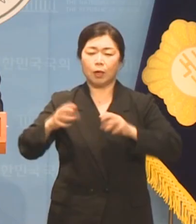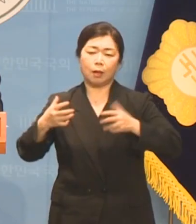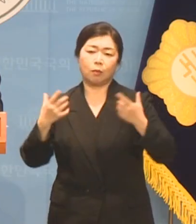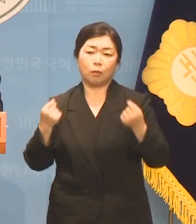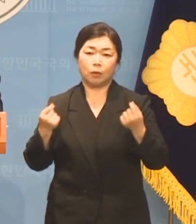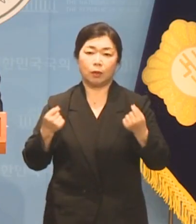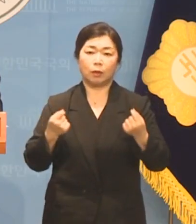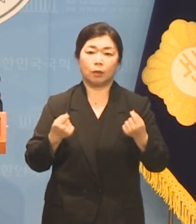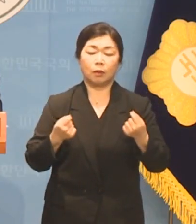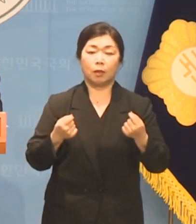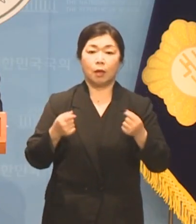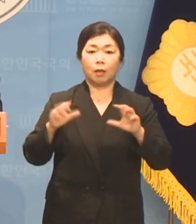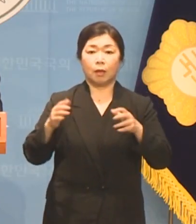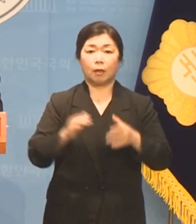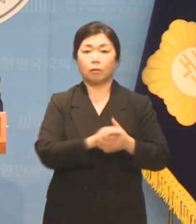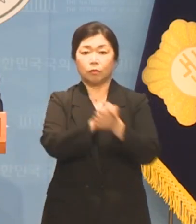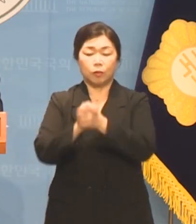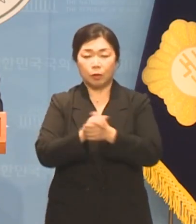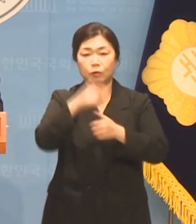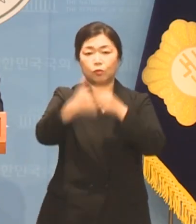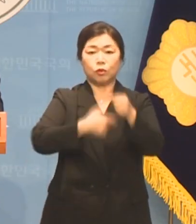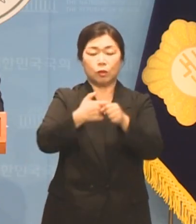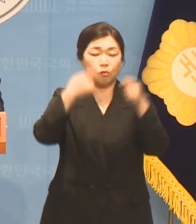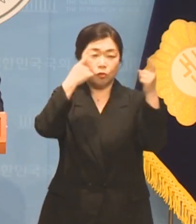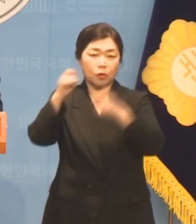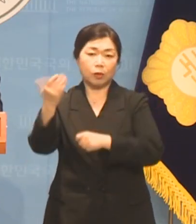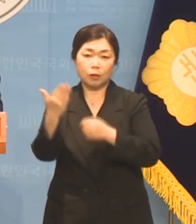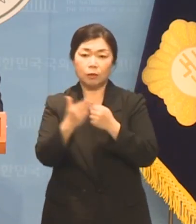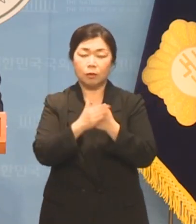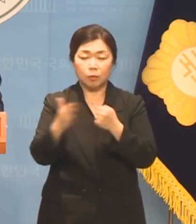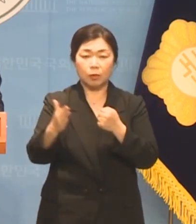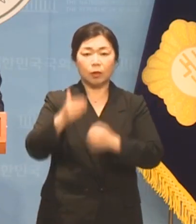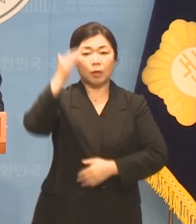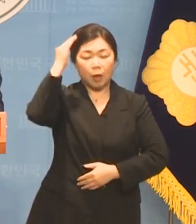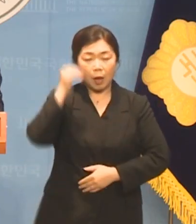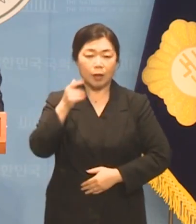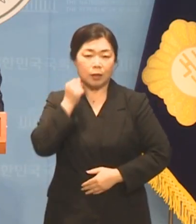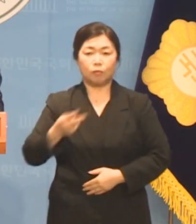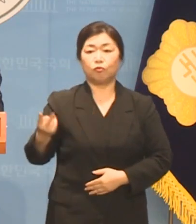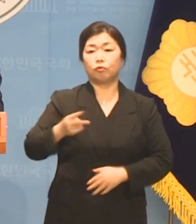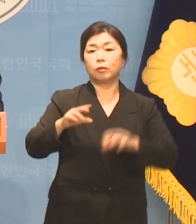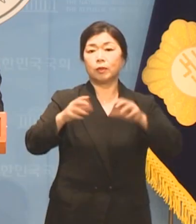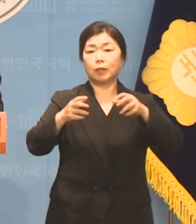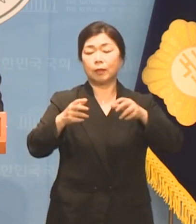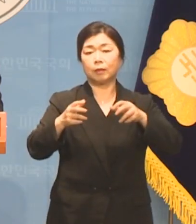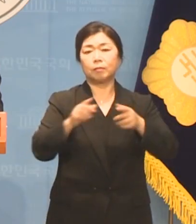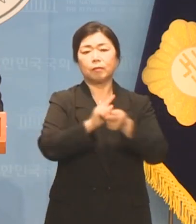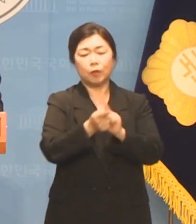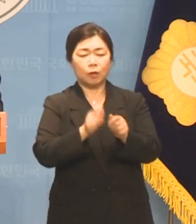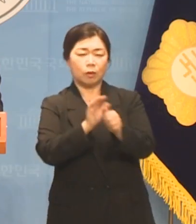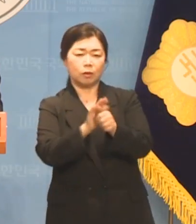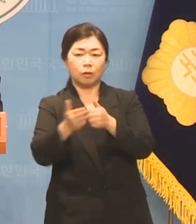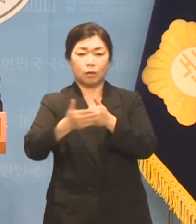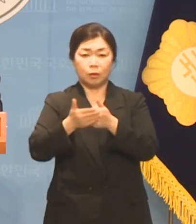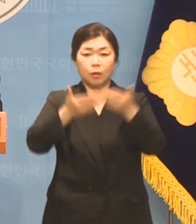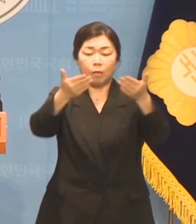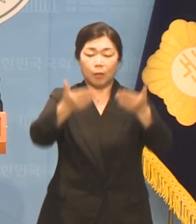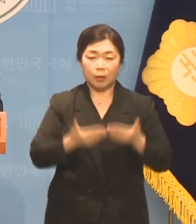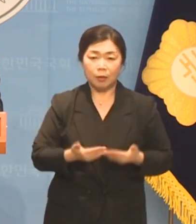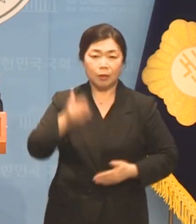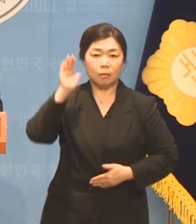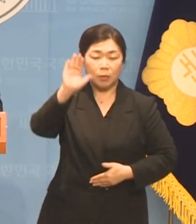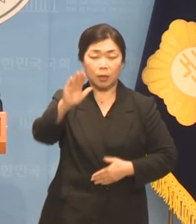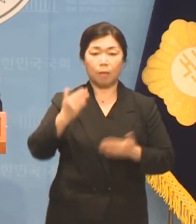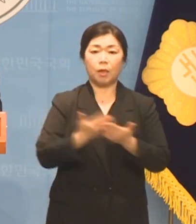정상화 60주년을 맞이한 한일 양국이 과거를 직시하고 양국 국민들의 지지를 받는 미래지향적인